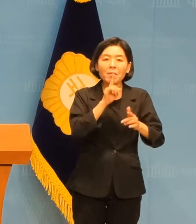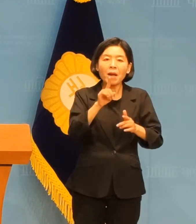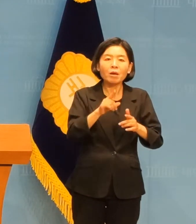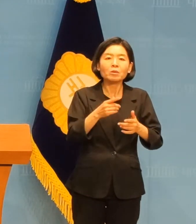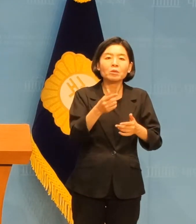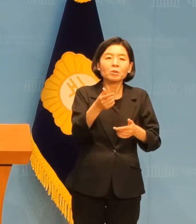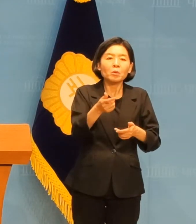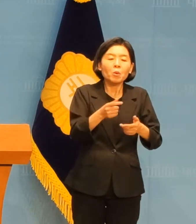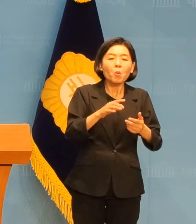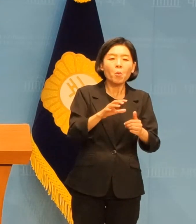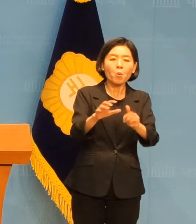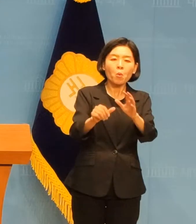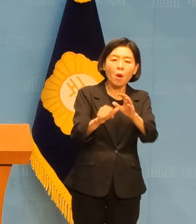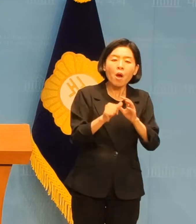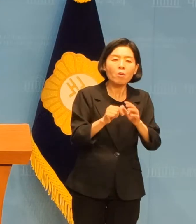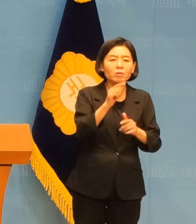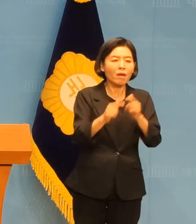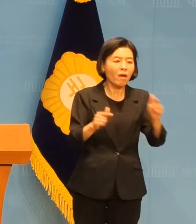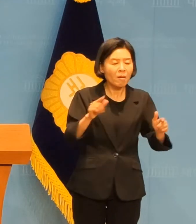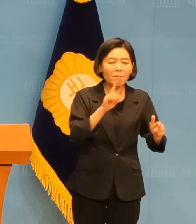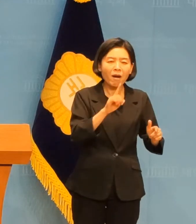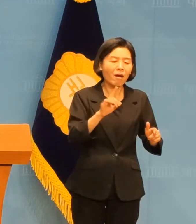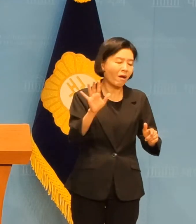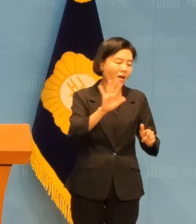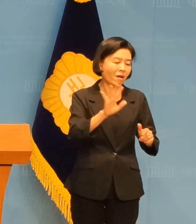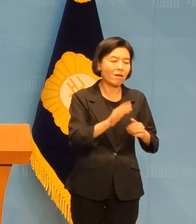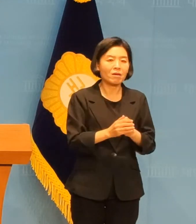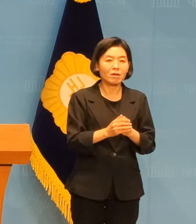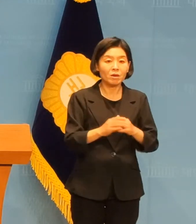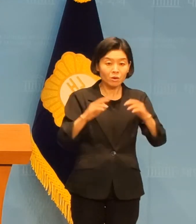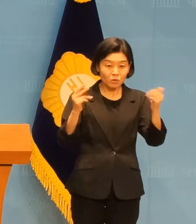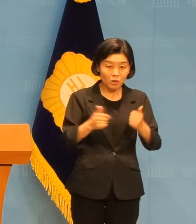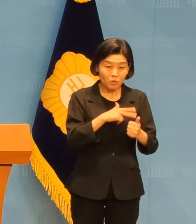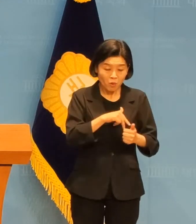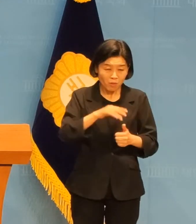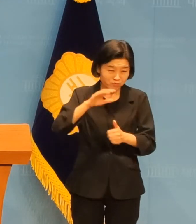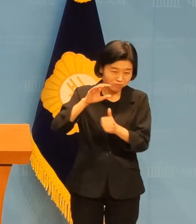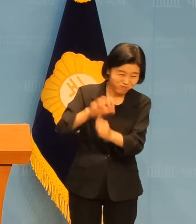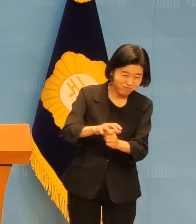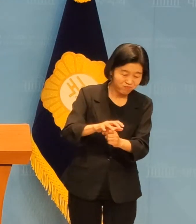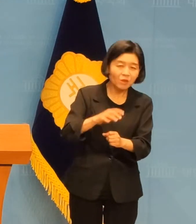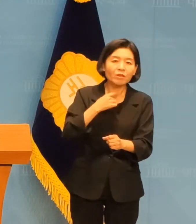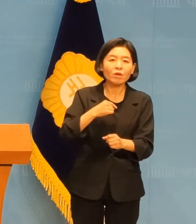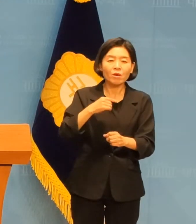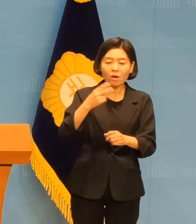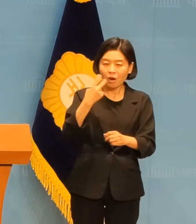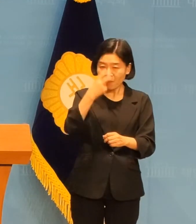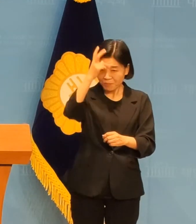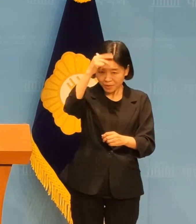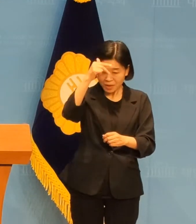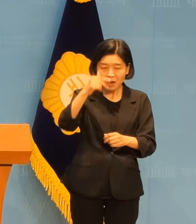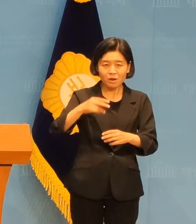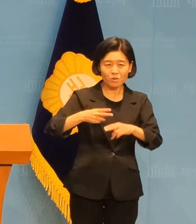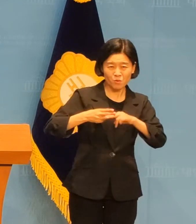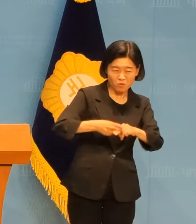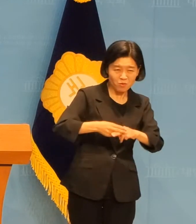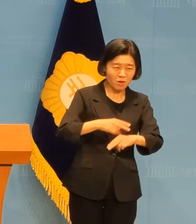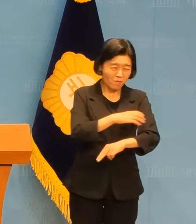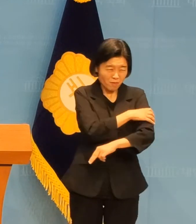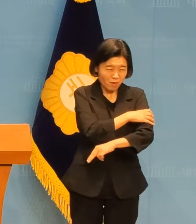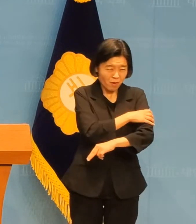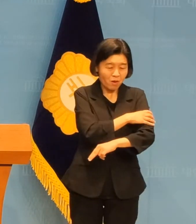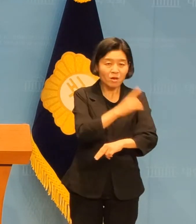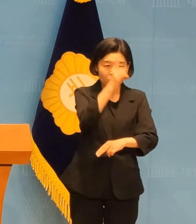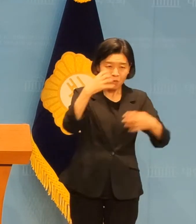아닙니다. 국회의원까지 이틀막을 서슴지 않았던 검찰 독재 정권, 내란 본당 국민의힘 대표의